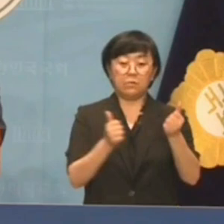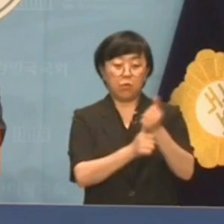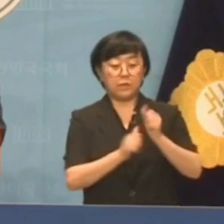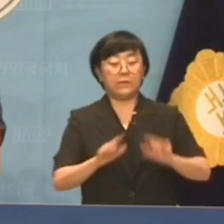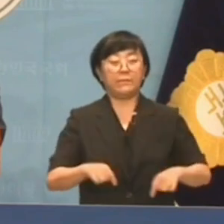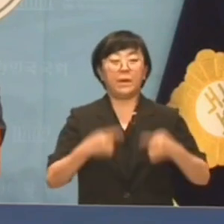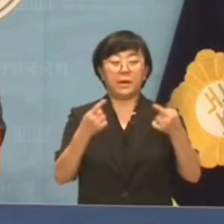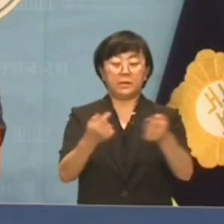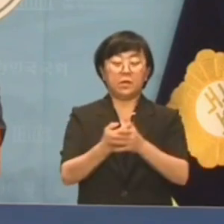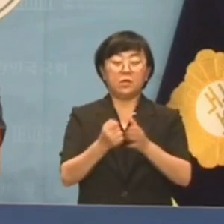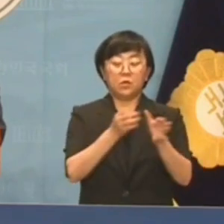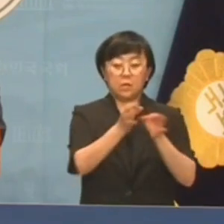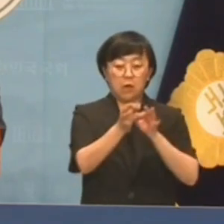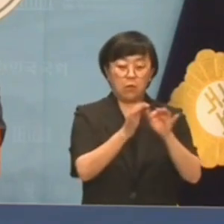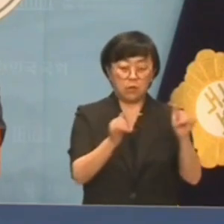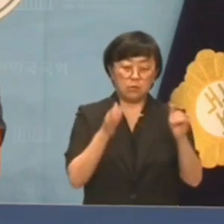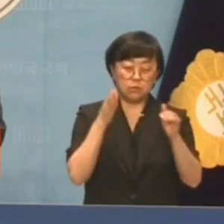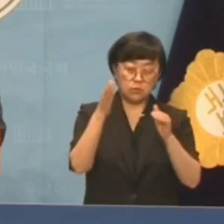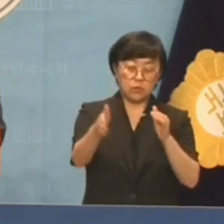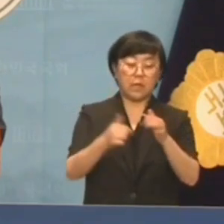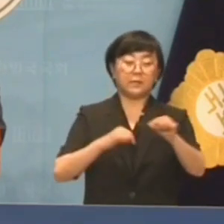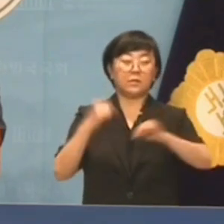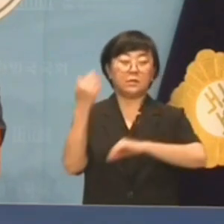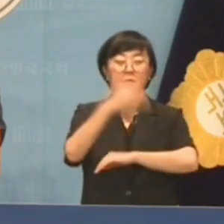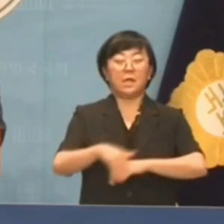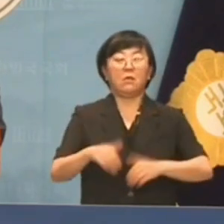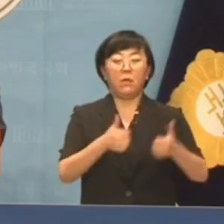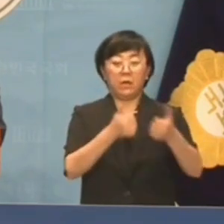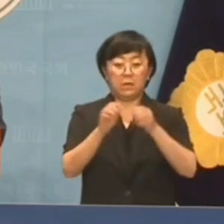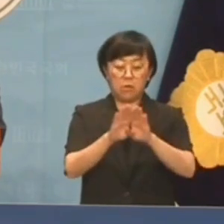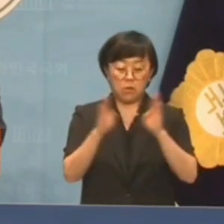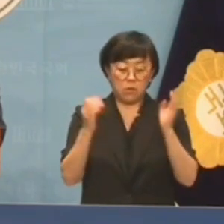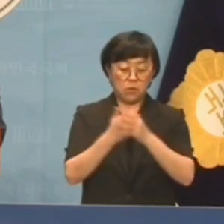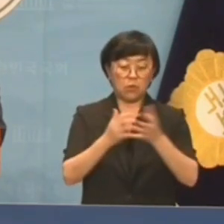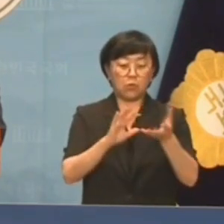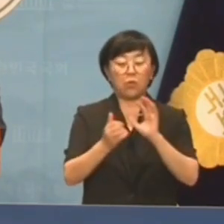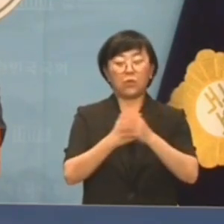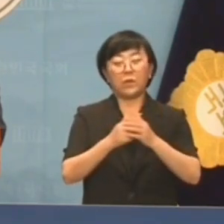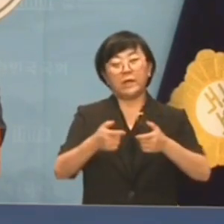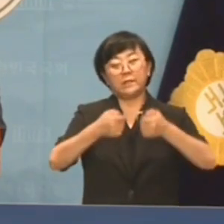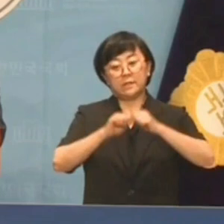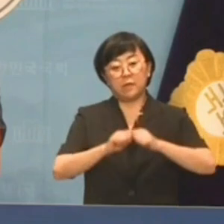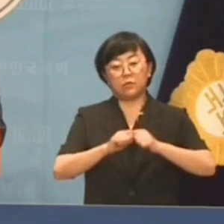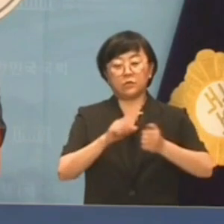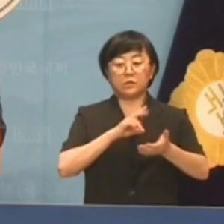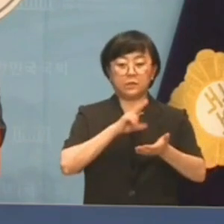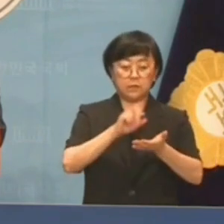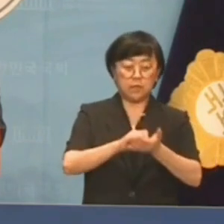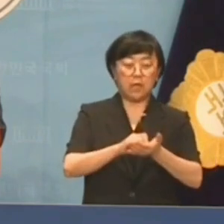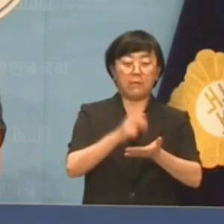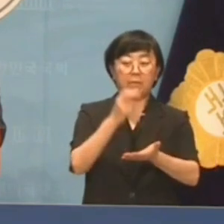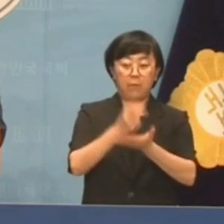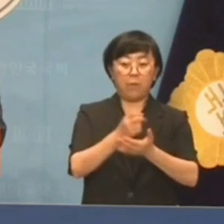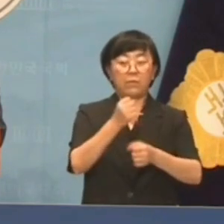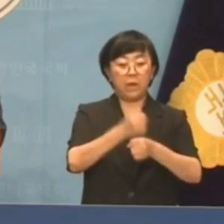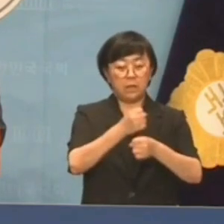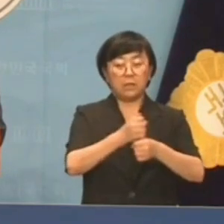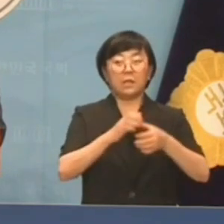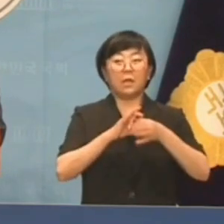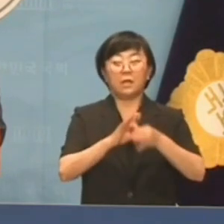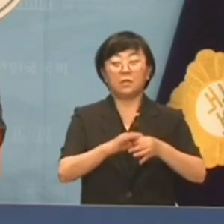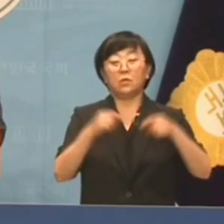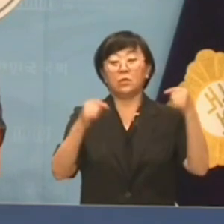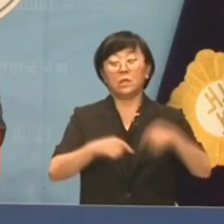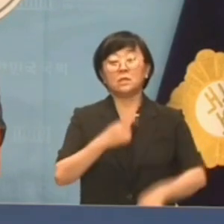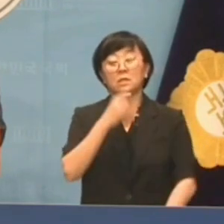가운데 소상공인분과 책임위원 정책간담회를 열고 토론회 세부 토론 의제 및 정책 입법 과제에 대해 논의한